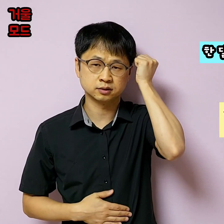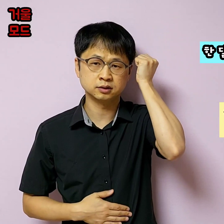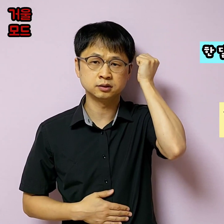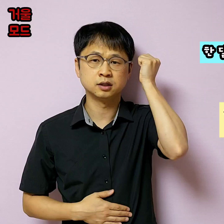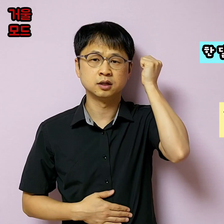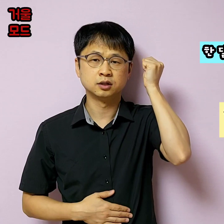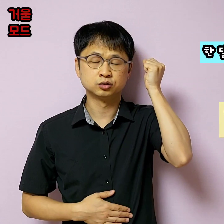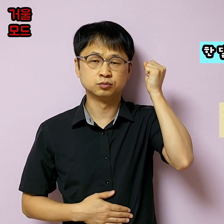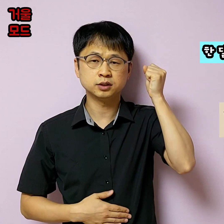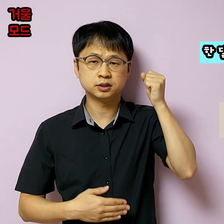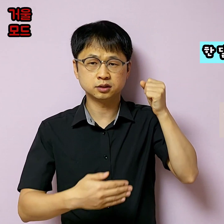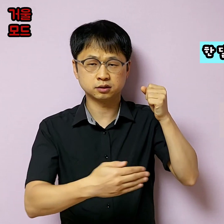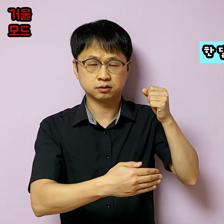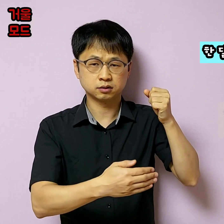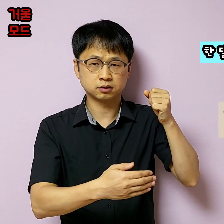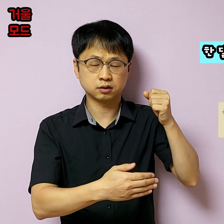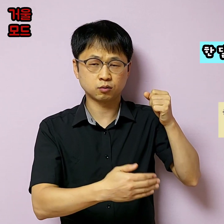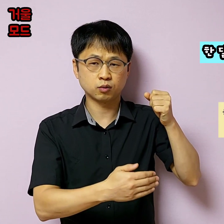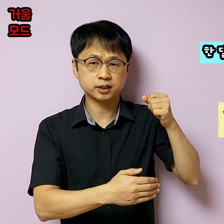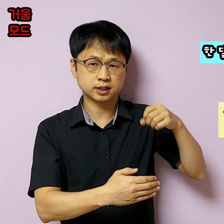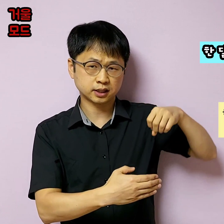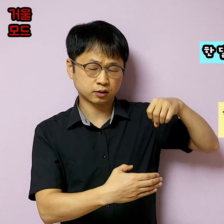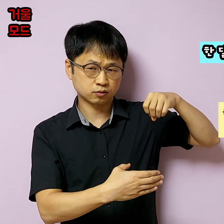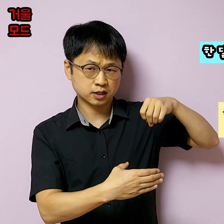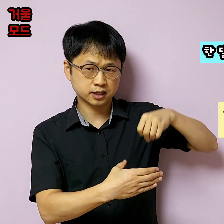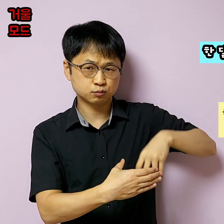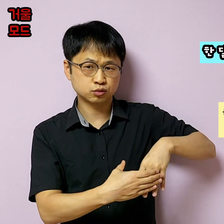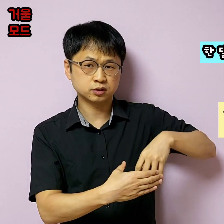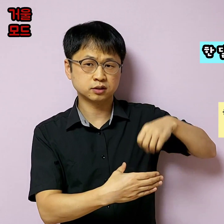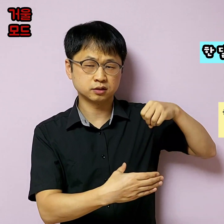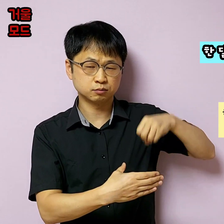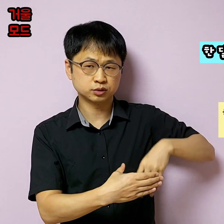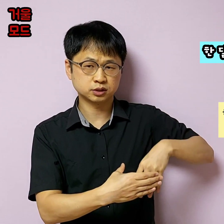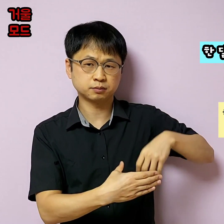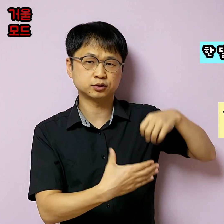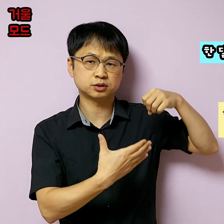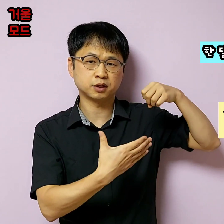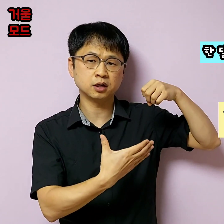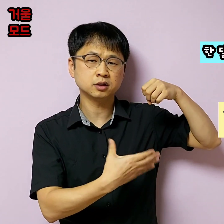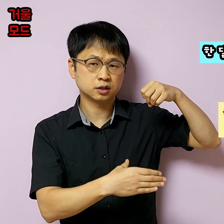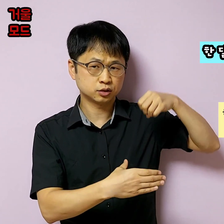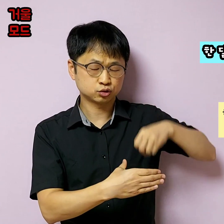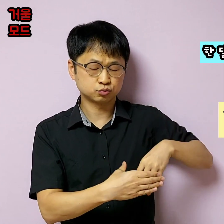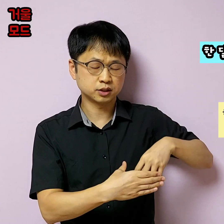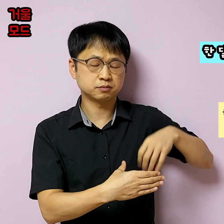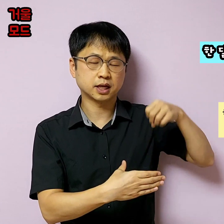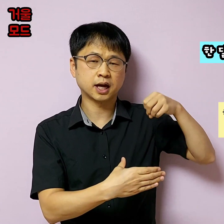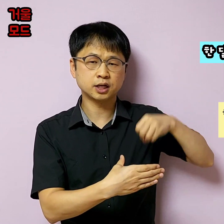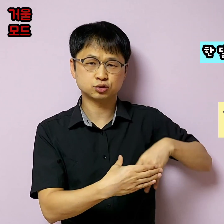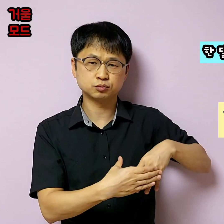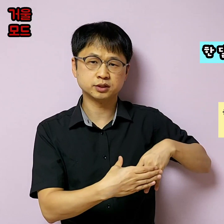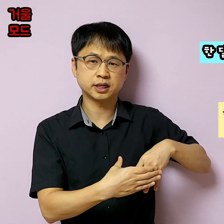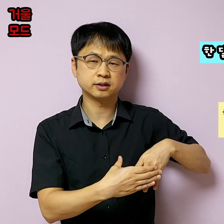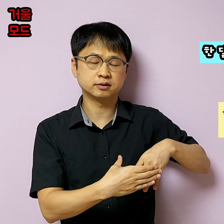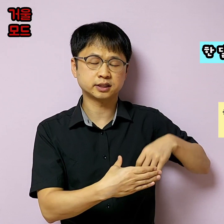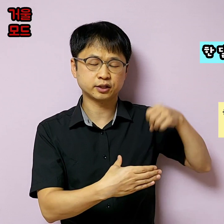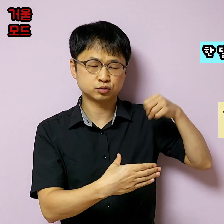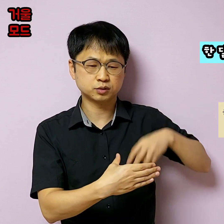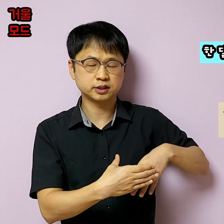기억들. 주머니는 어떤 공간을 나타내고 그 안에 물건을 넣는 모습 해주시면 주머니입니다. 주머니에 넣은 채,